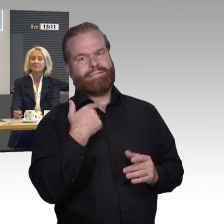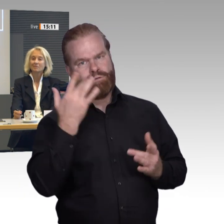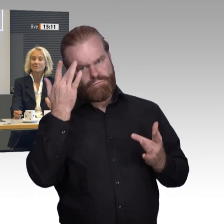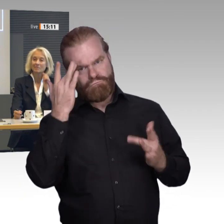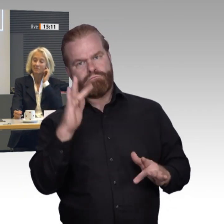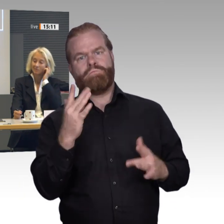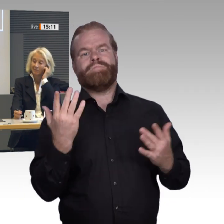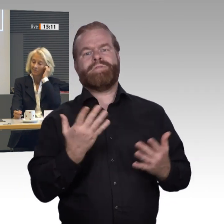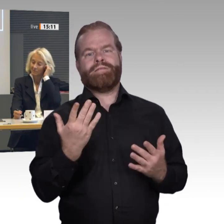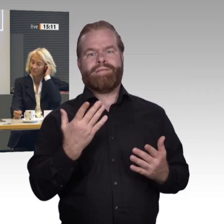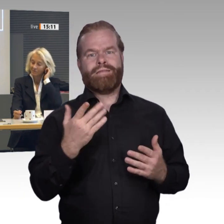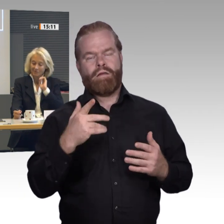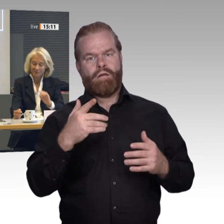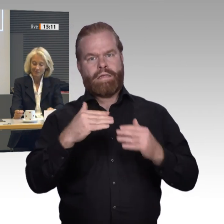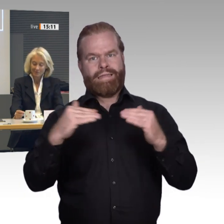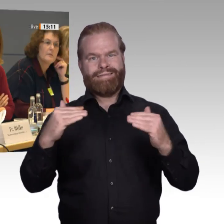der